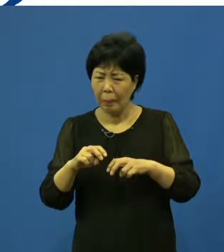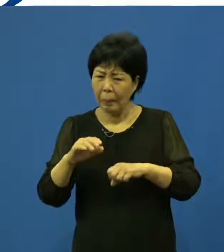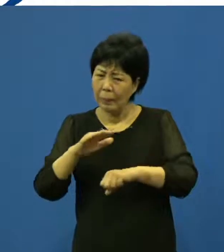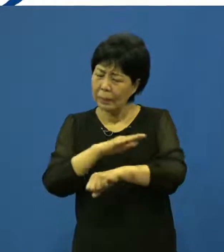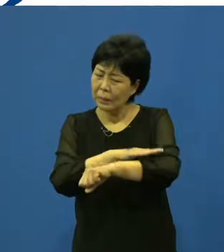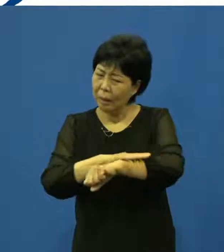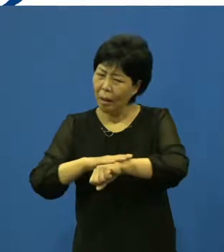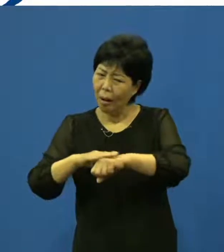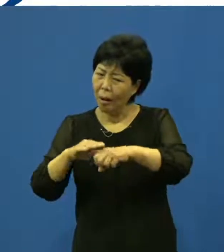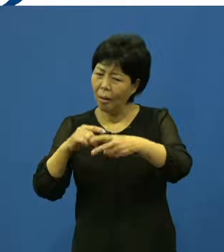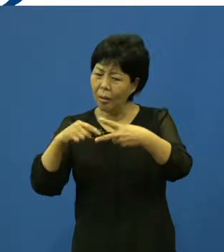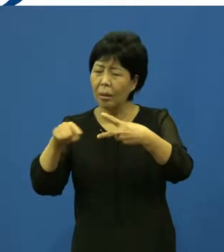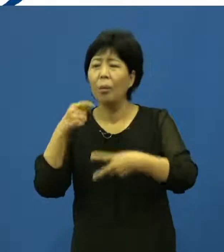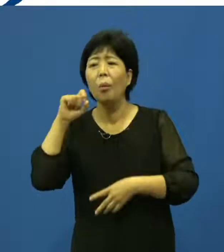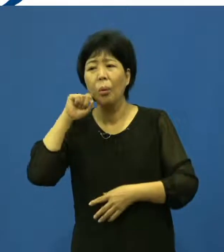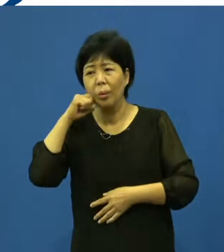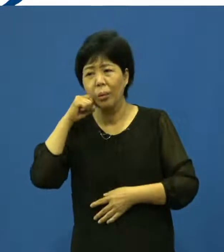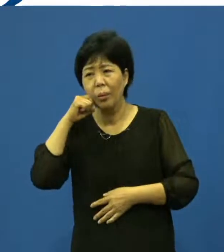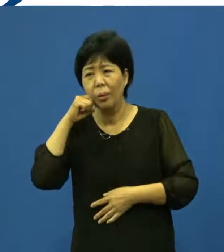이게 뭐냐는 거죠.